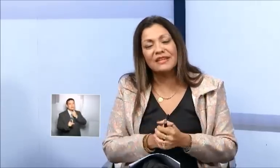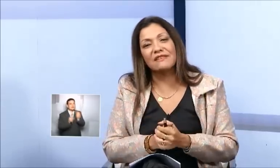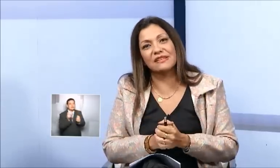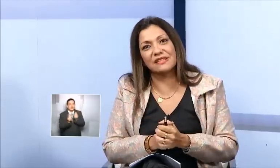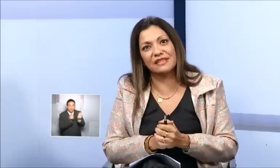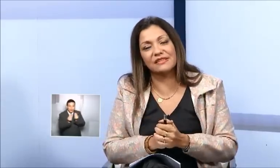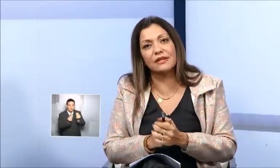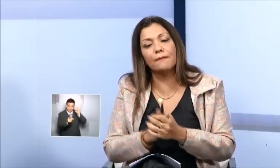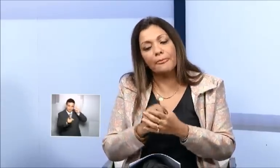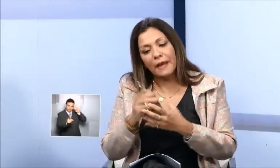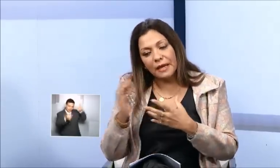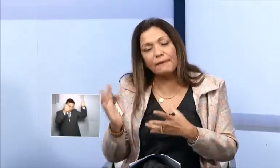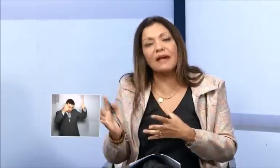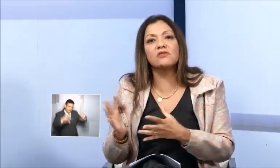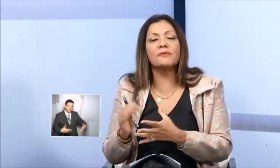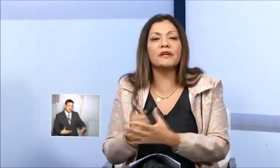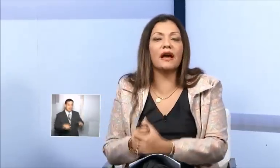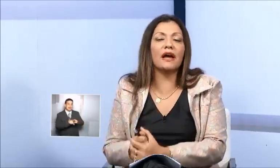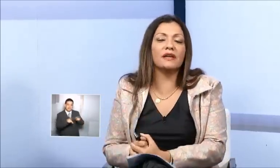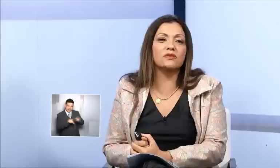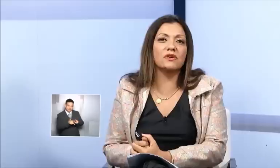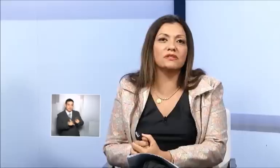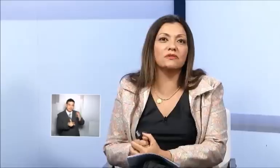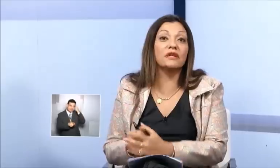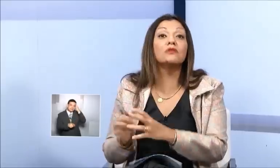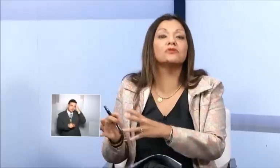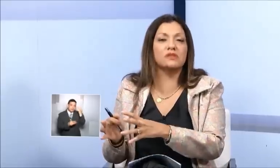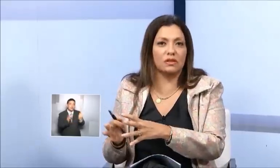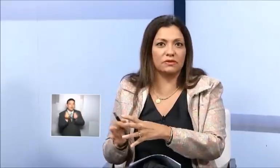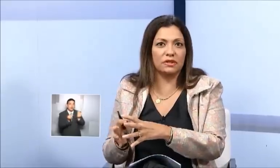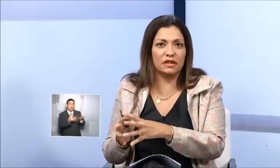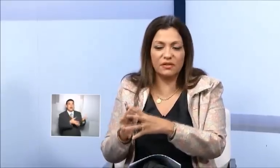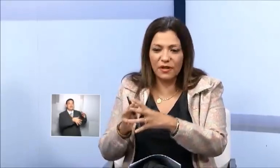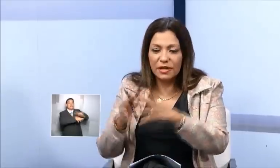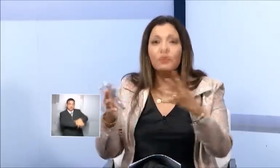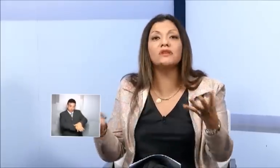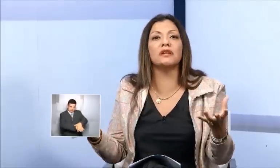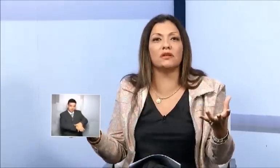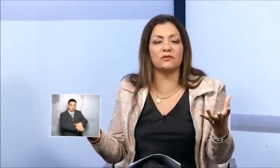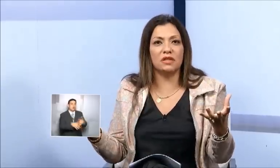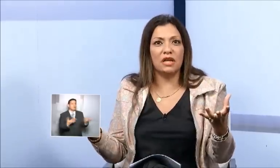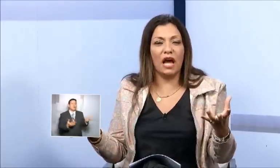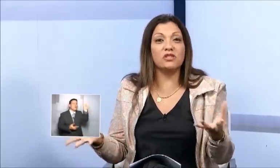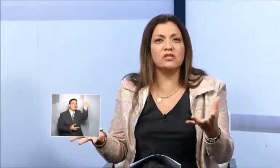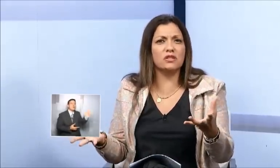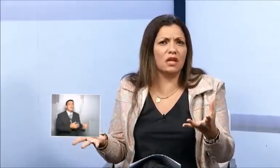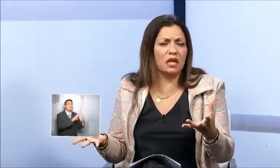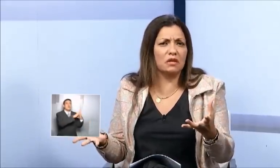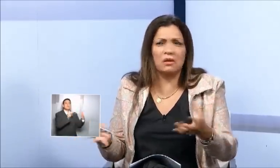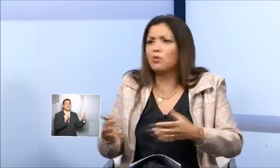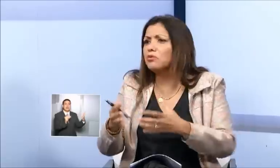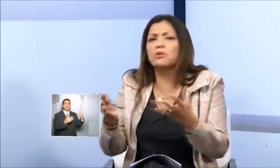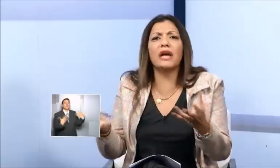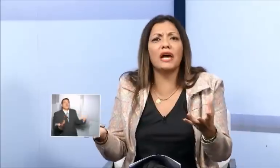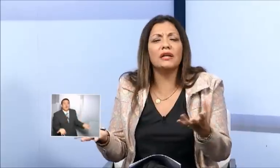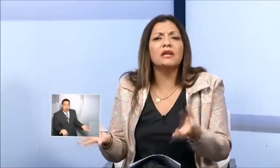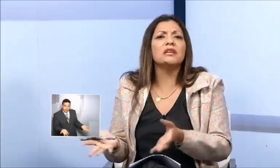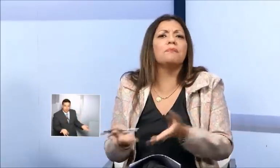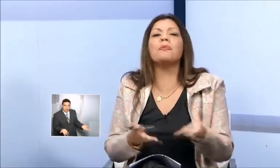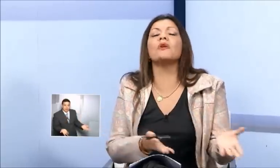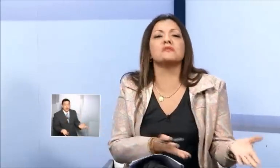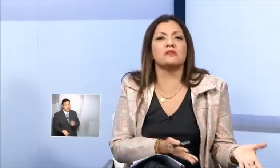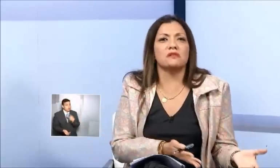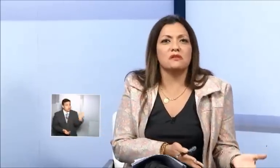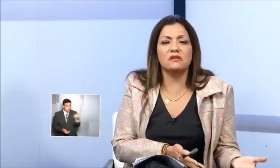envolvimento com essa questão e mais sobre a situação da inclusão. Então, ele falou que modelo a gente tem em algum lugar